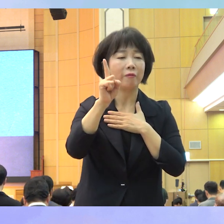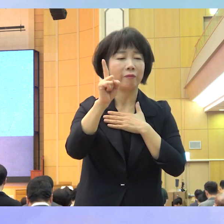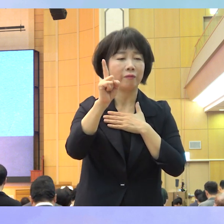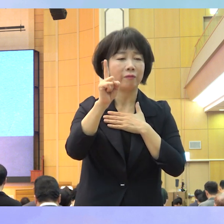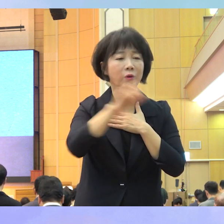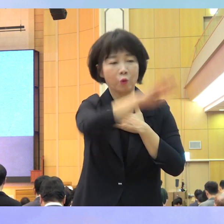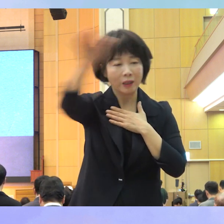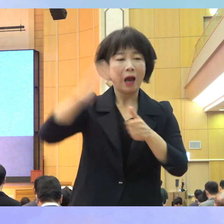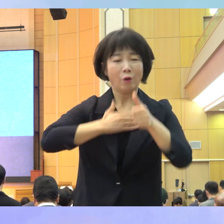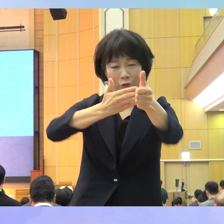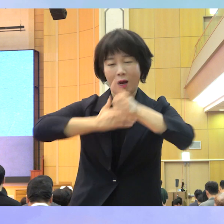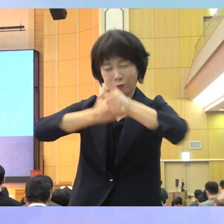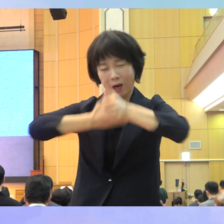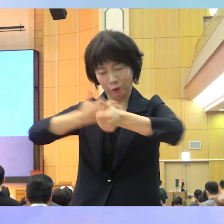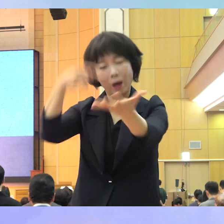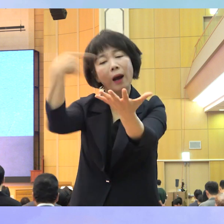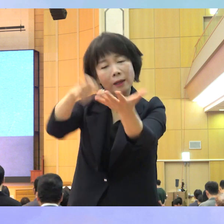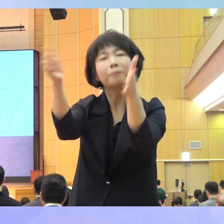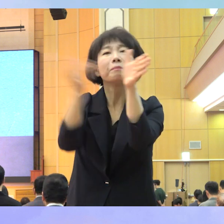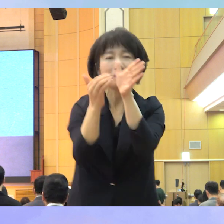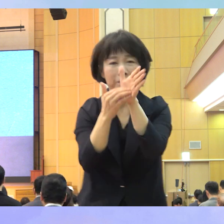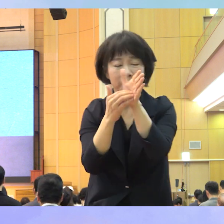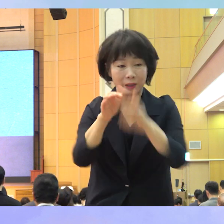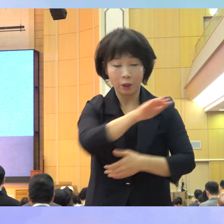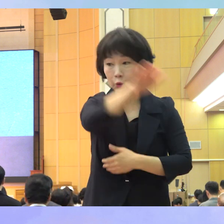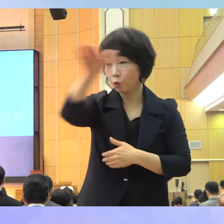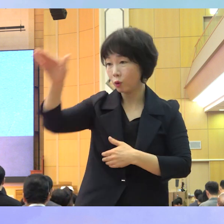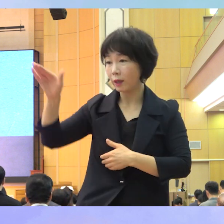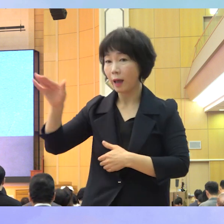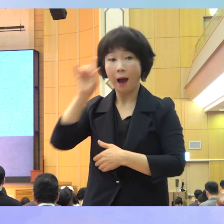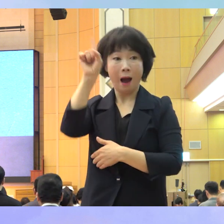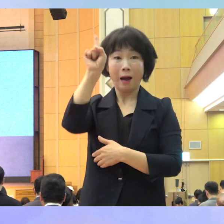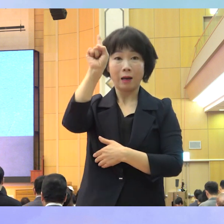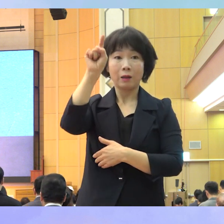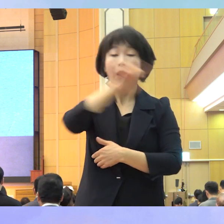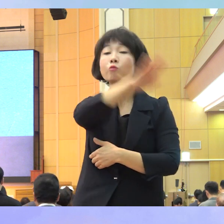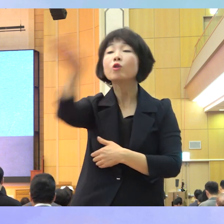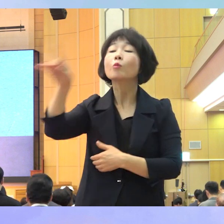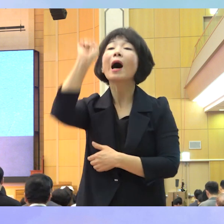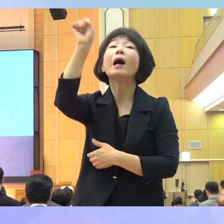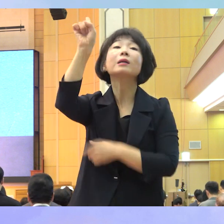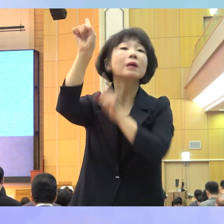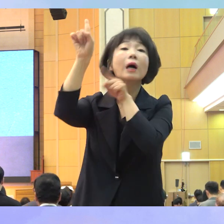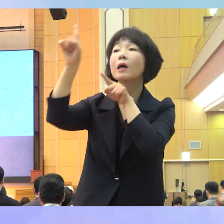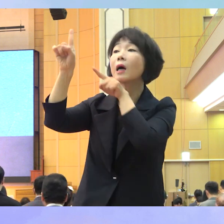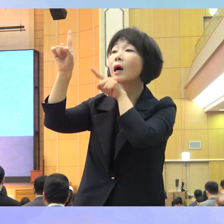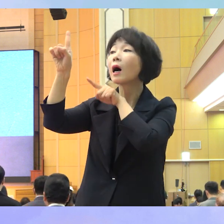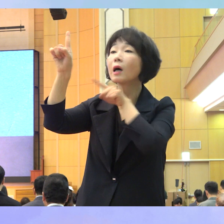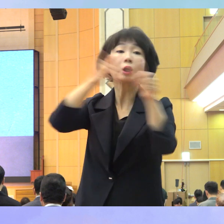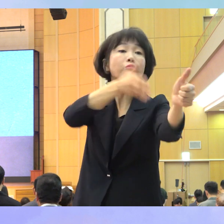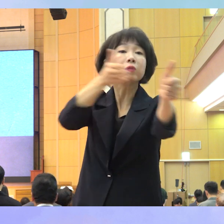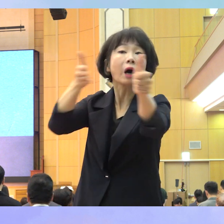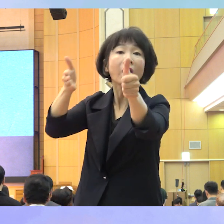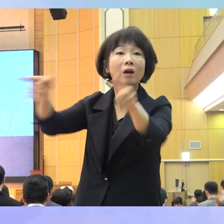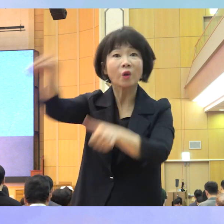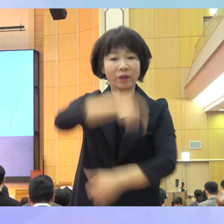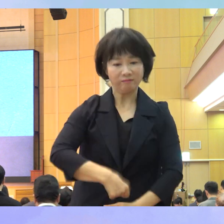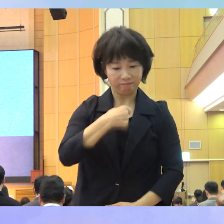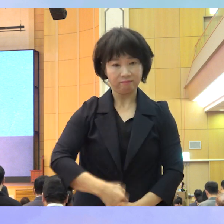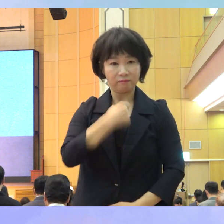우리에게 알려주시면서 우리에게 한 가지 부탁을 하십니다. 의롭게